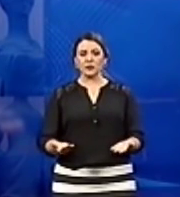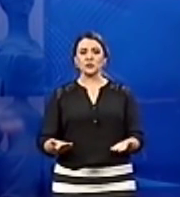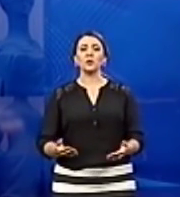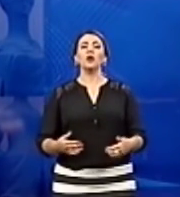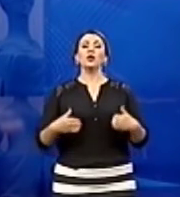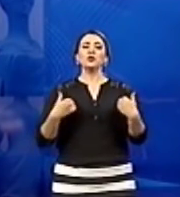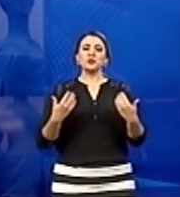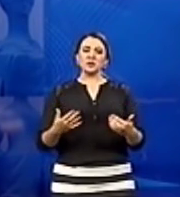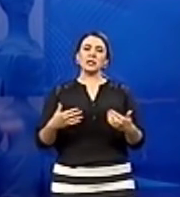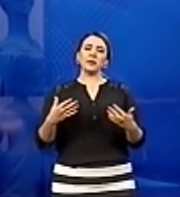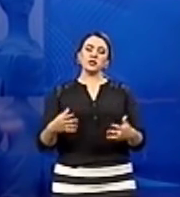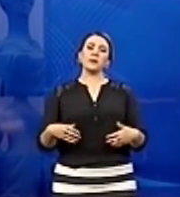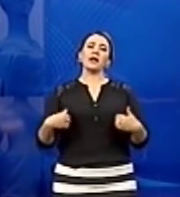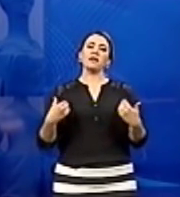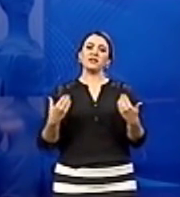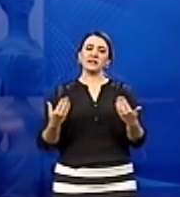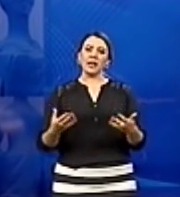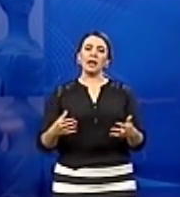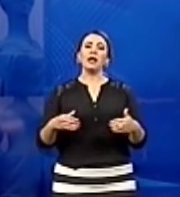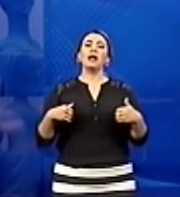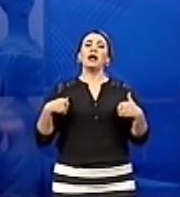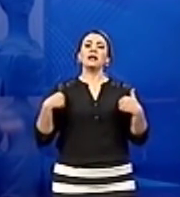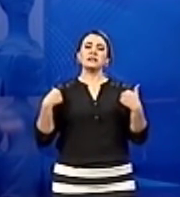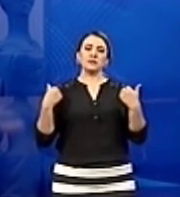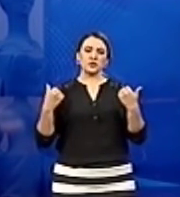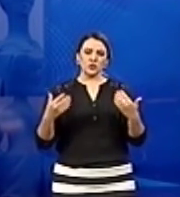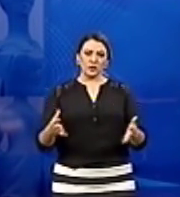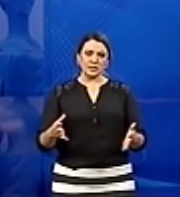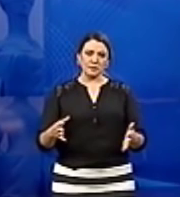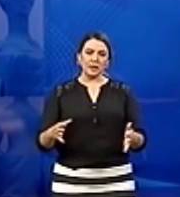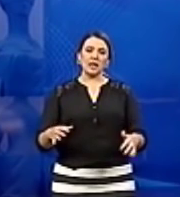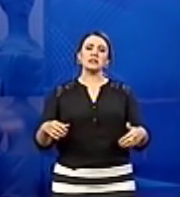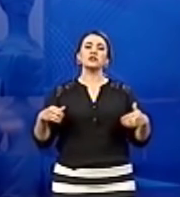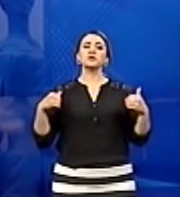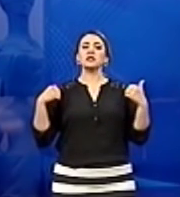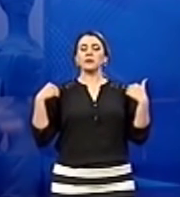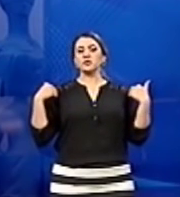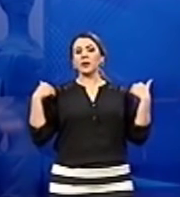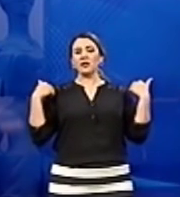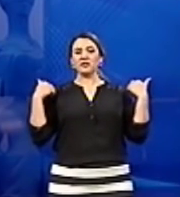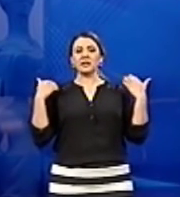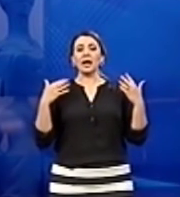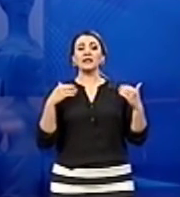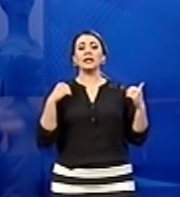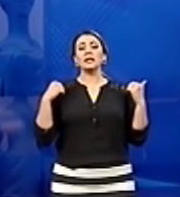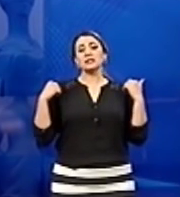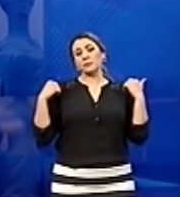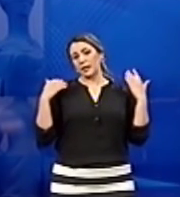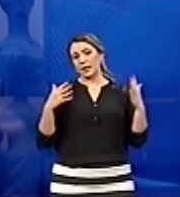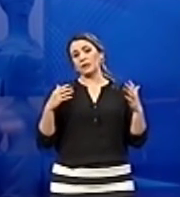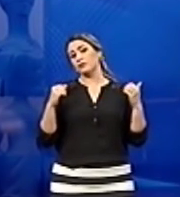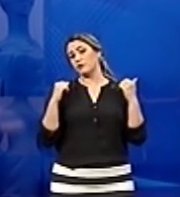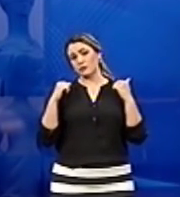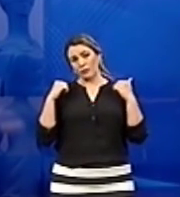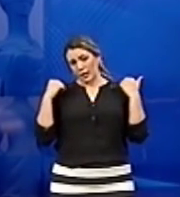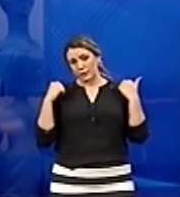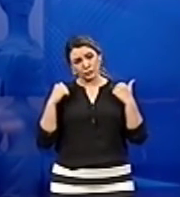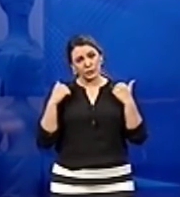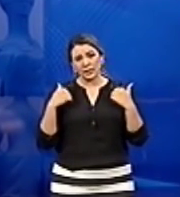isso? Justamente para evitar as demissões em massa, justamente para evitar que esse empregado fosse colocado no